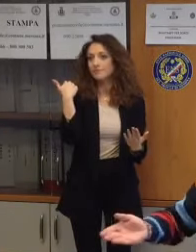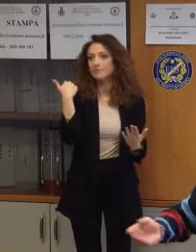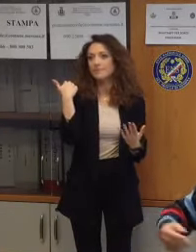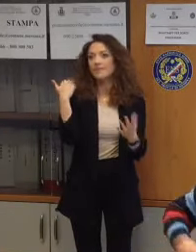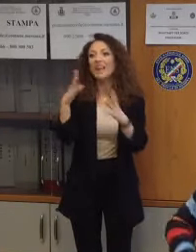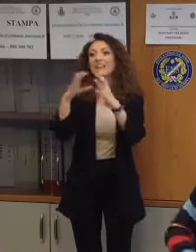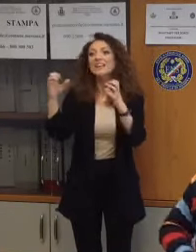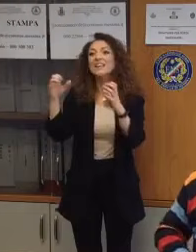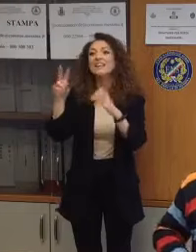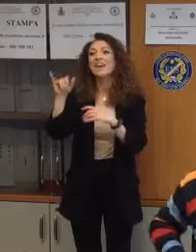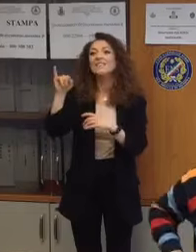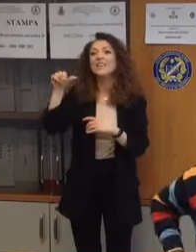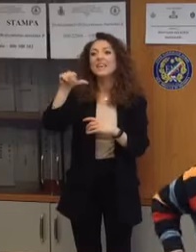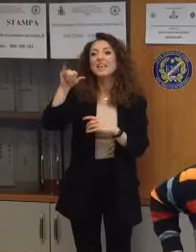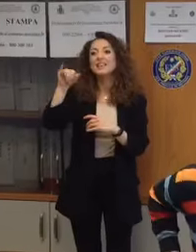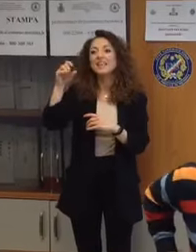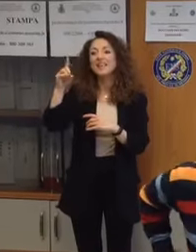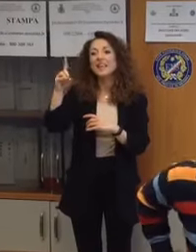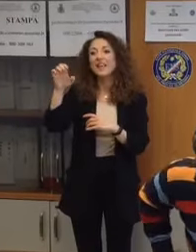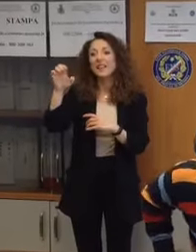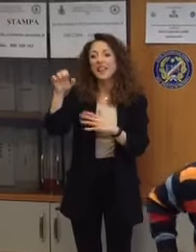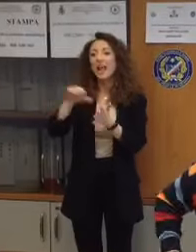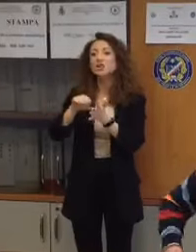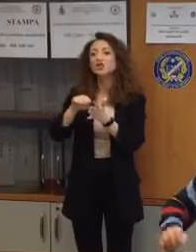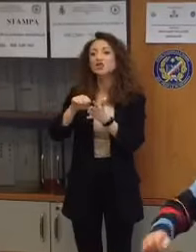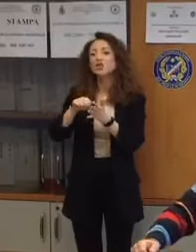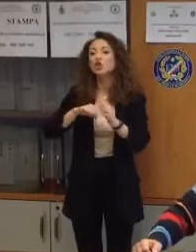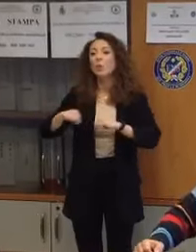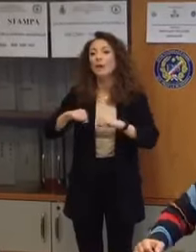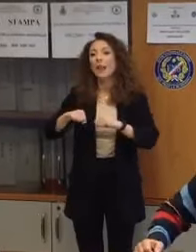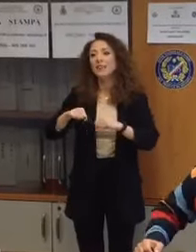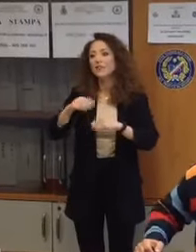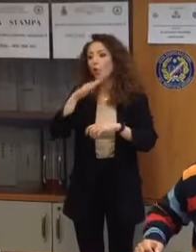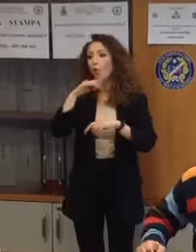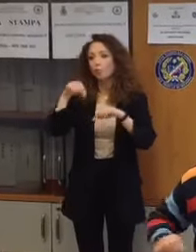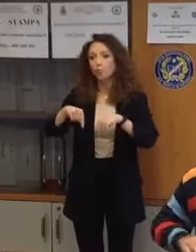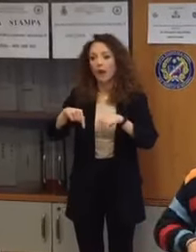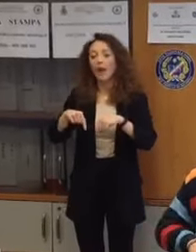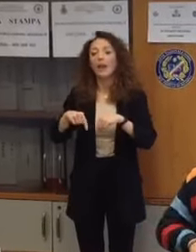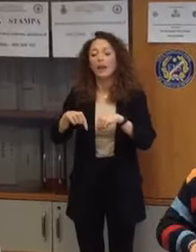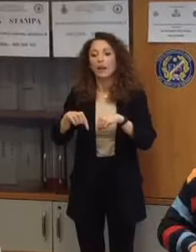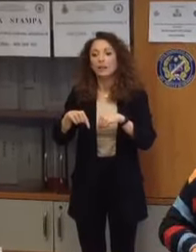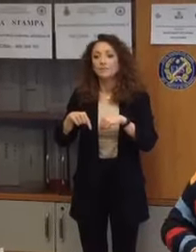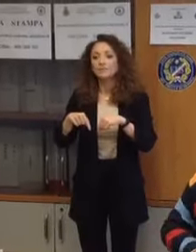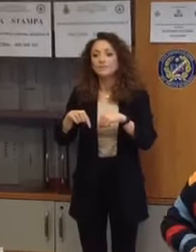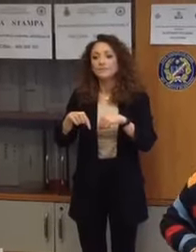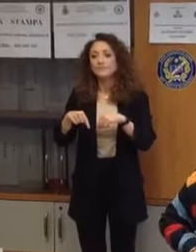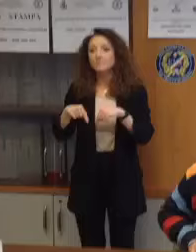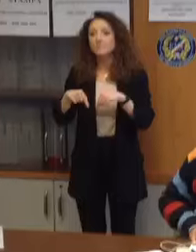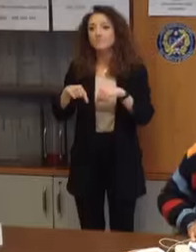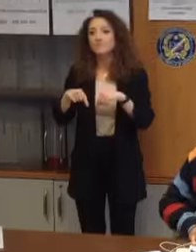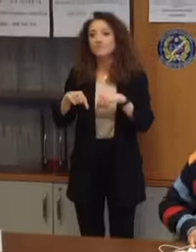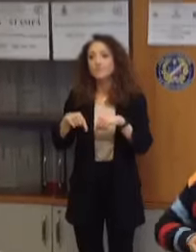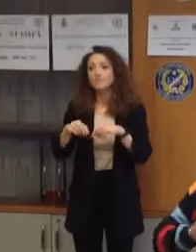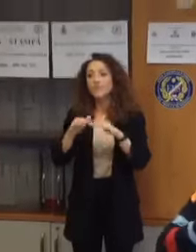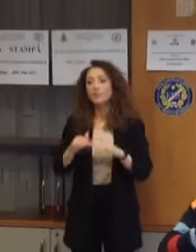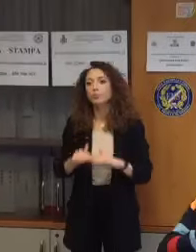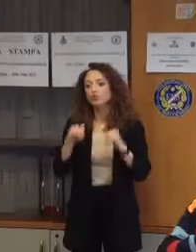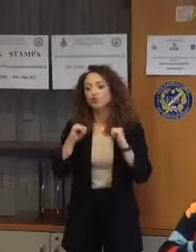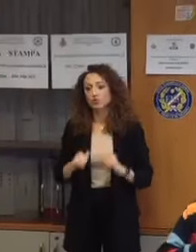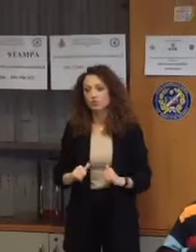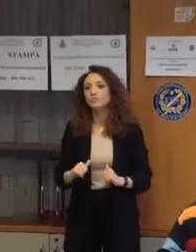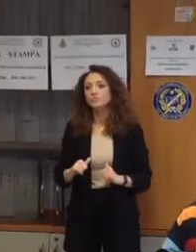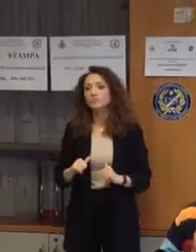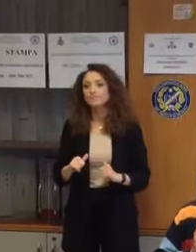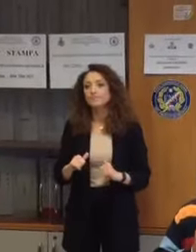gradite visite qui al centro operativo comunale del nostro, della nostra protezione civile. Stiamo anche aspettando